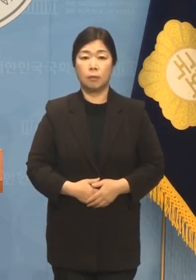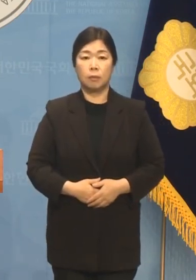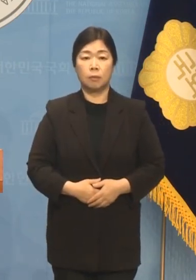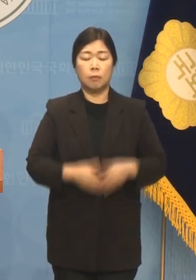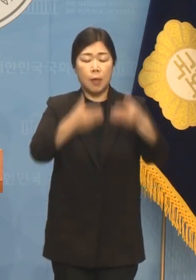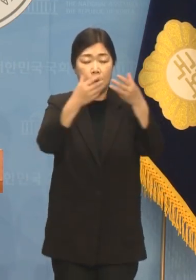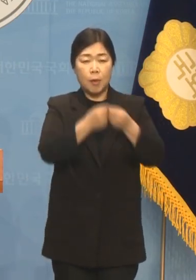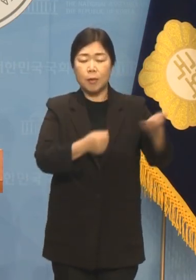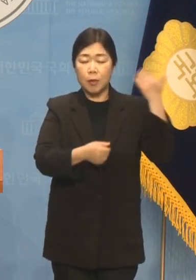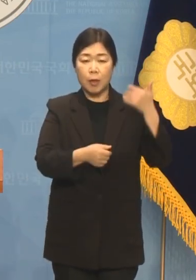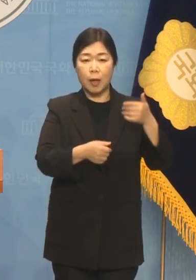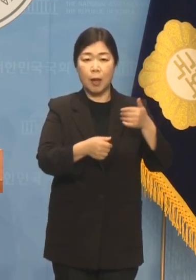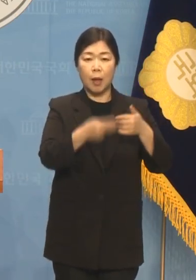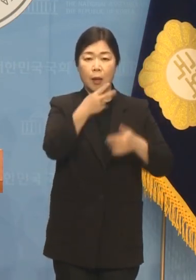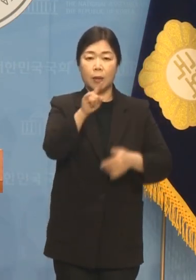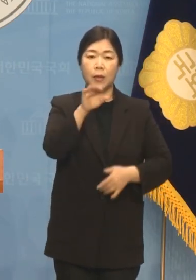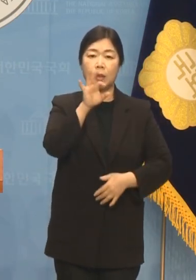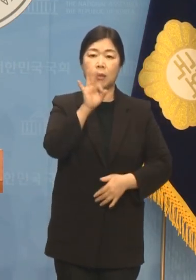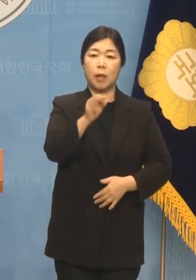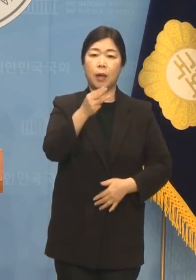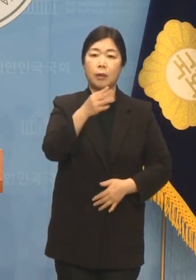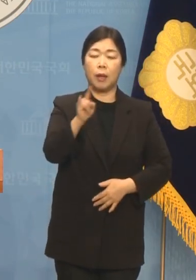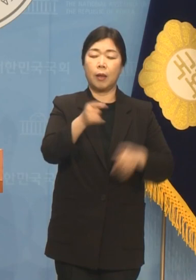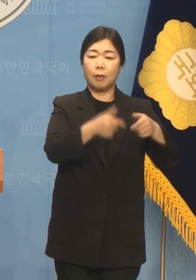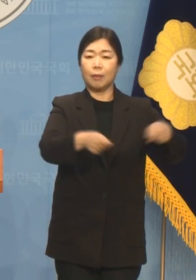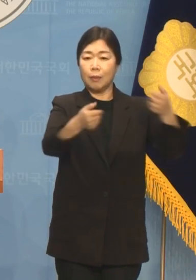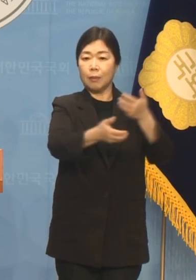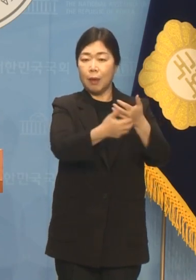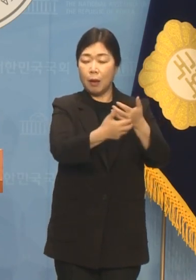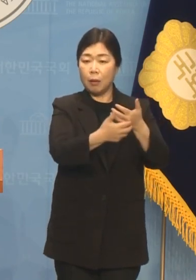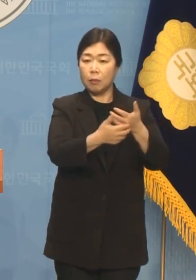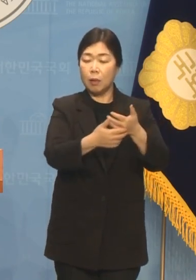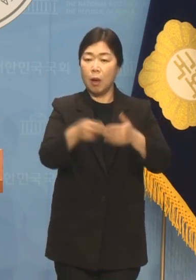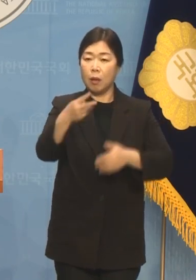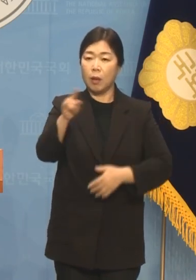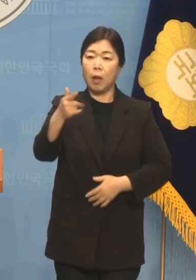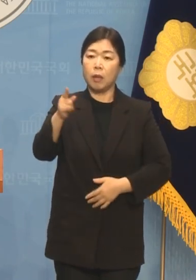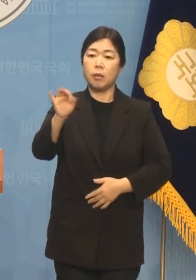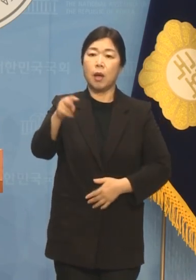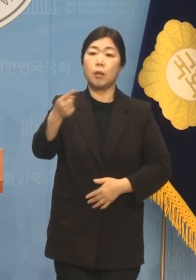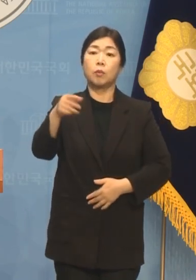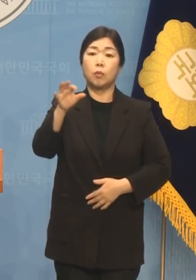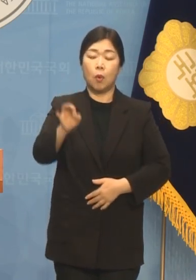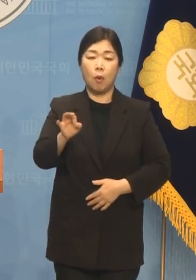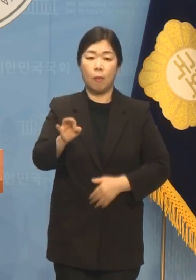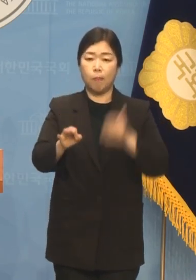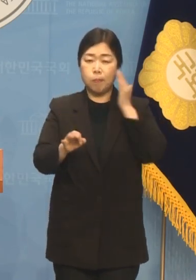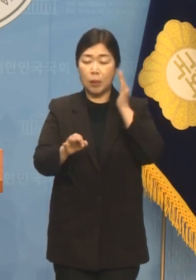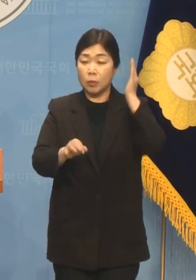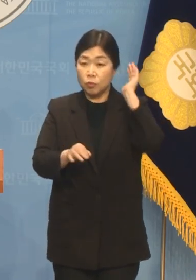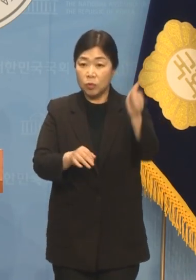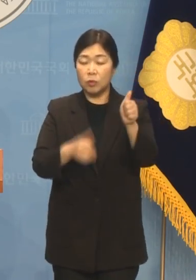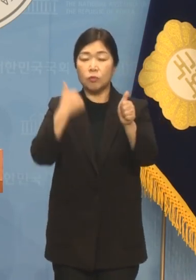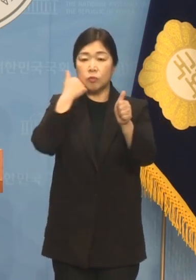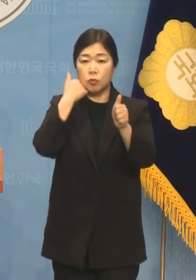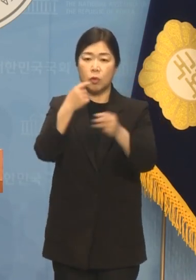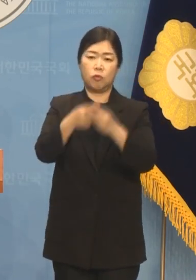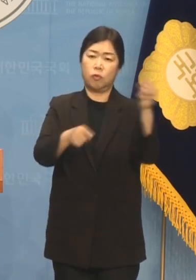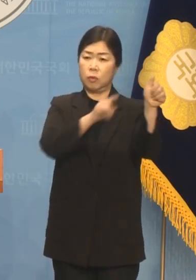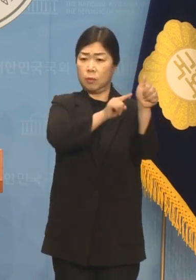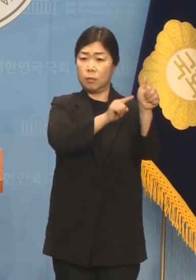생태탕이라든가 대장동의 몸통은 윤석열이라는 것들이 대표적인 선거철 허위